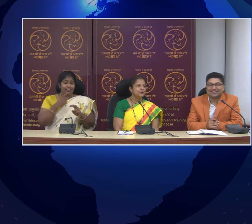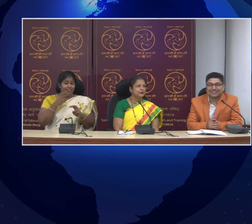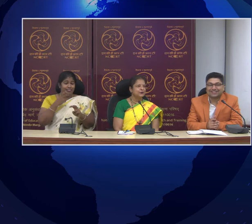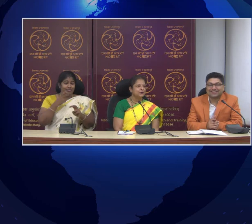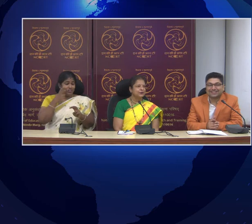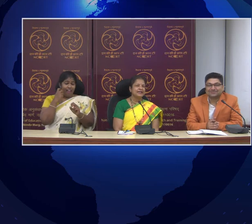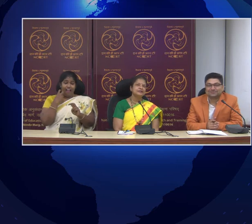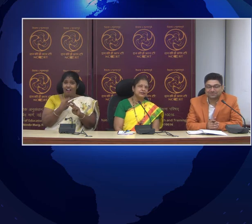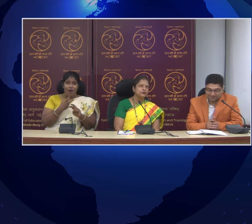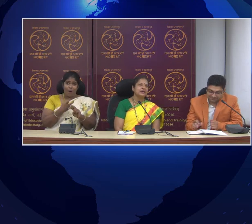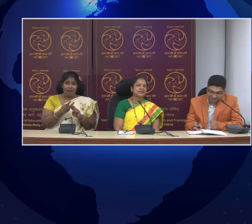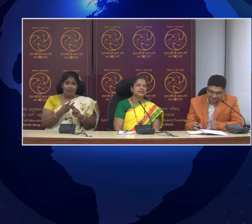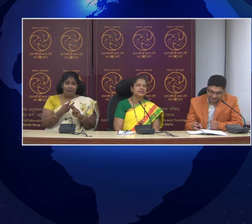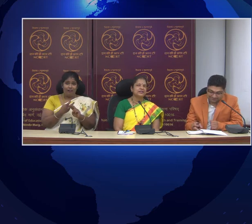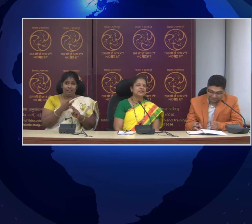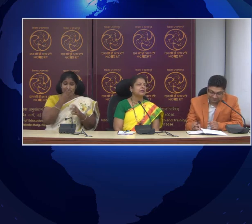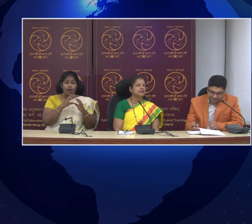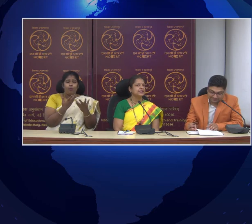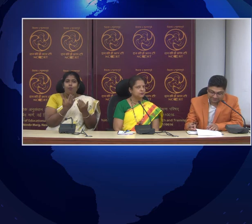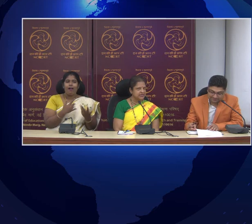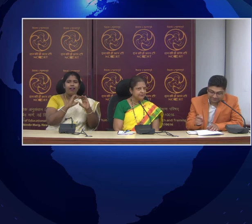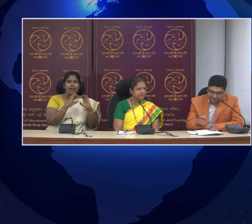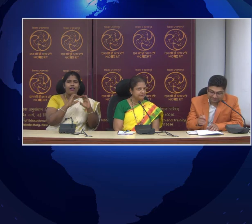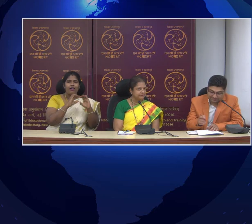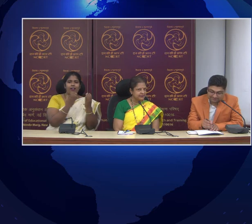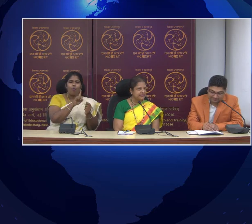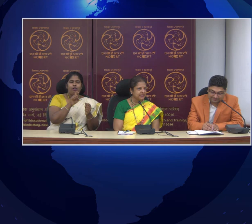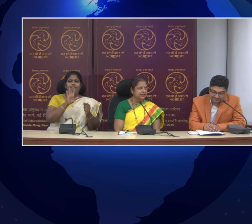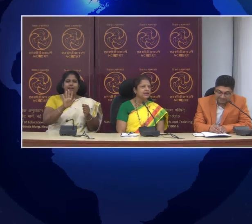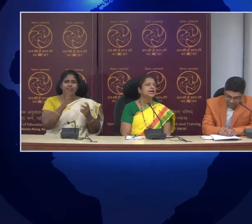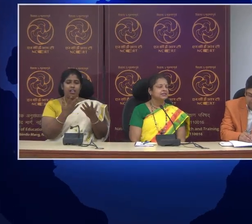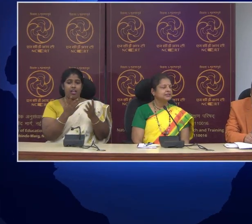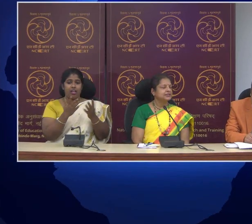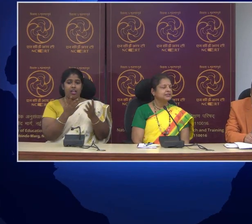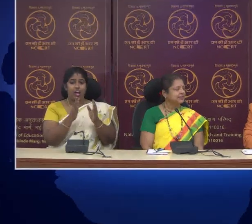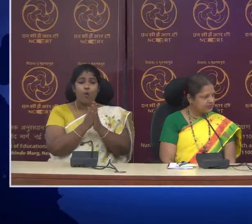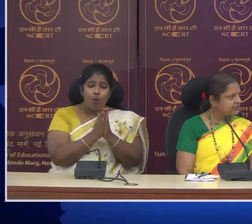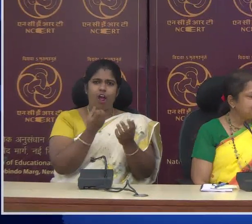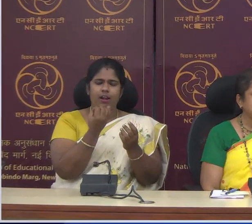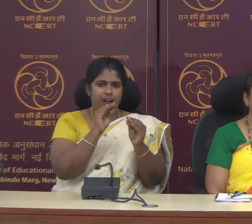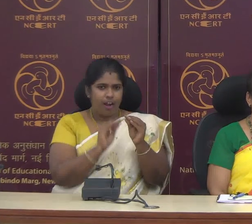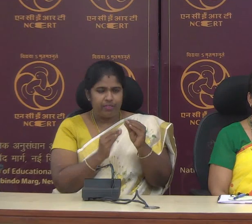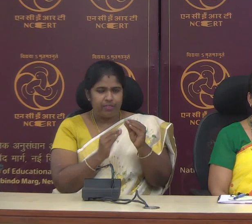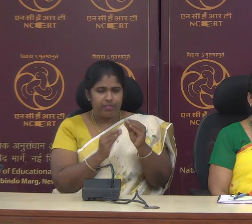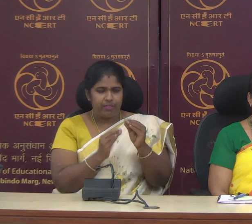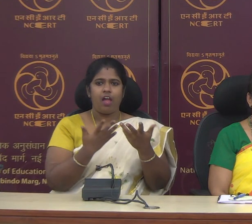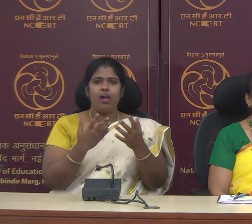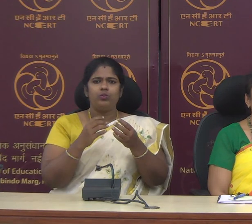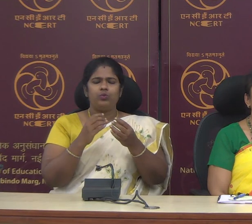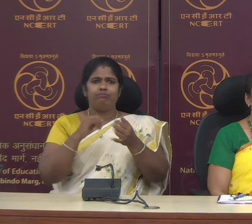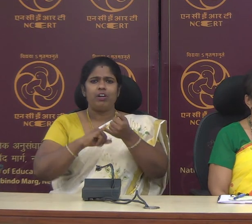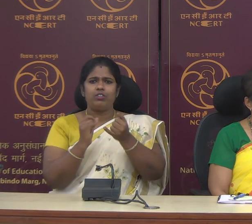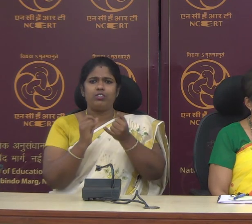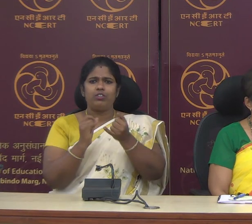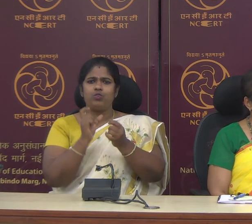hai. क्योंकि क्लास 1-5 तक हमारा टेक्स्ट बुक्स का नंबर भी कम था, बिल्कुल, सब्जेक्ट्स भी हमारे थोड़े कम थे जी,